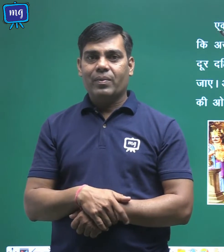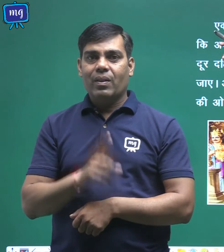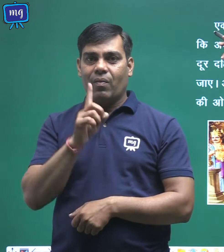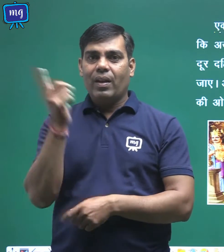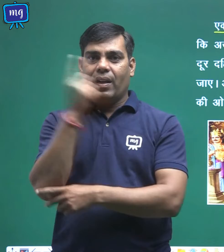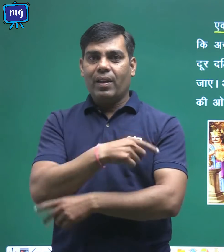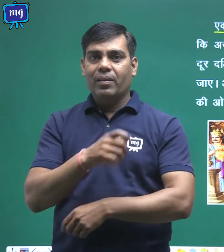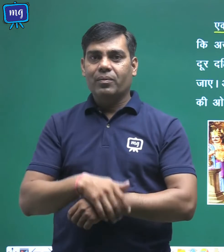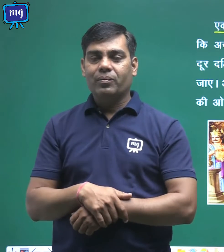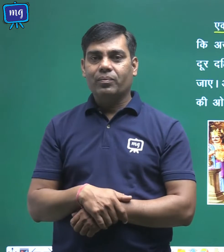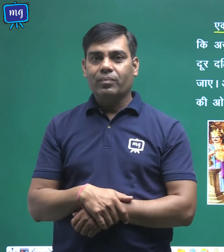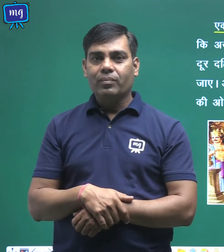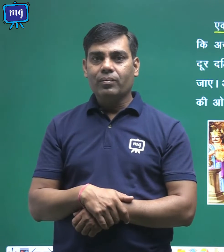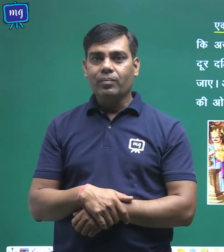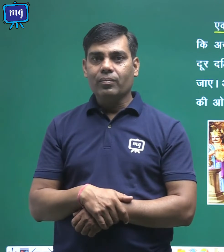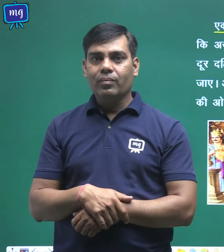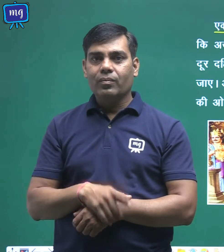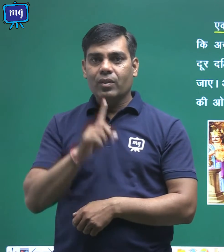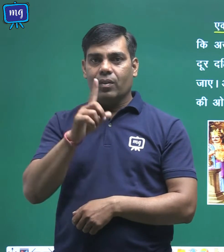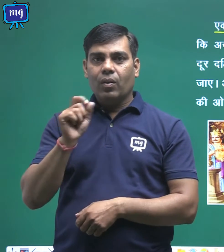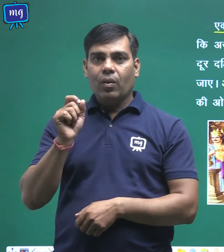एक दिन कौरवों ने